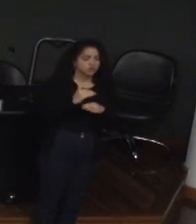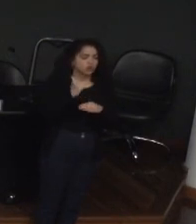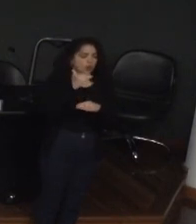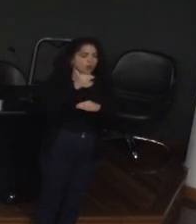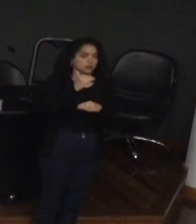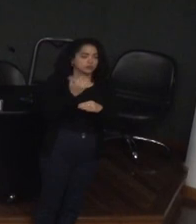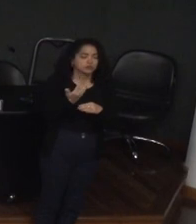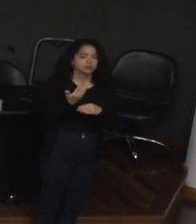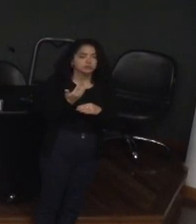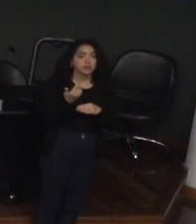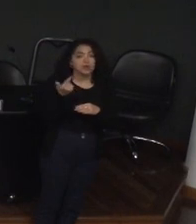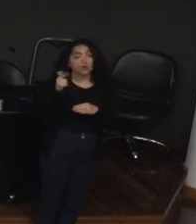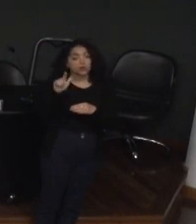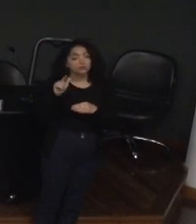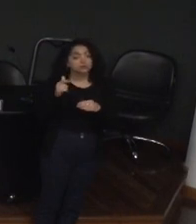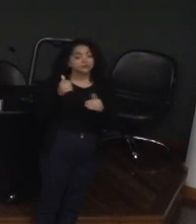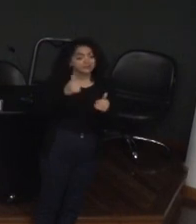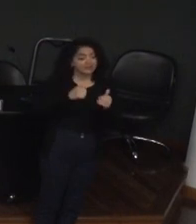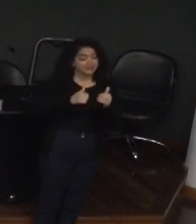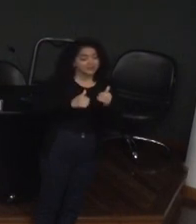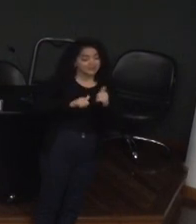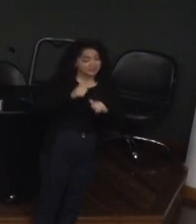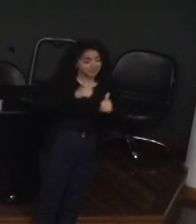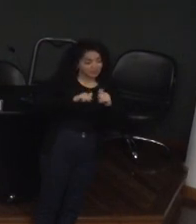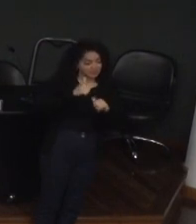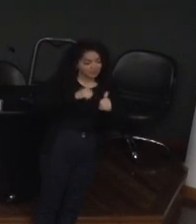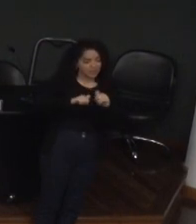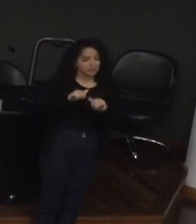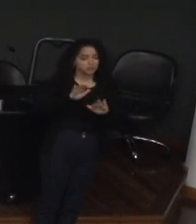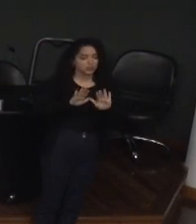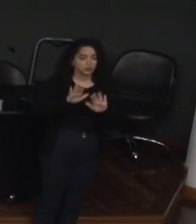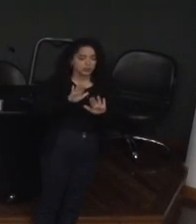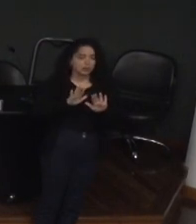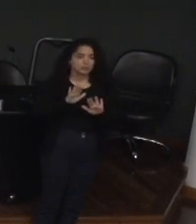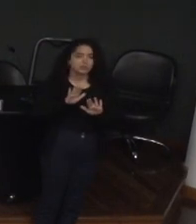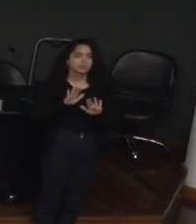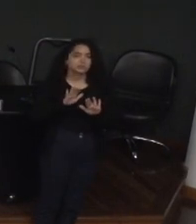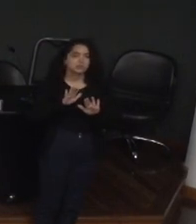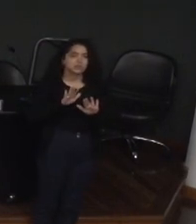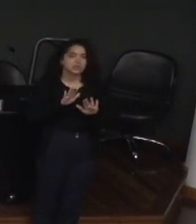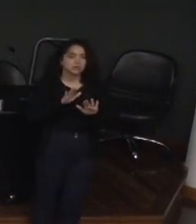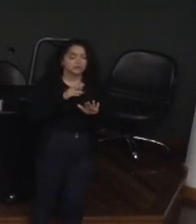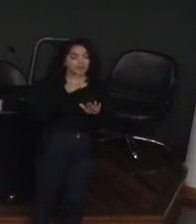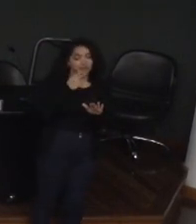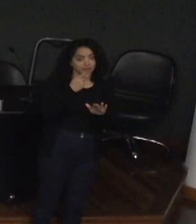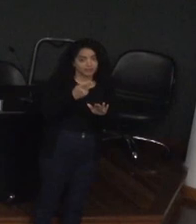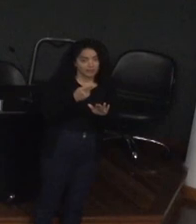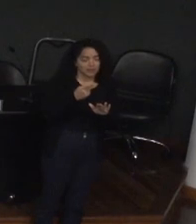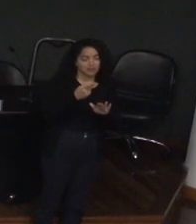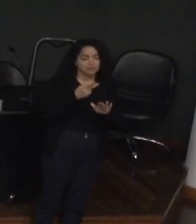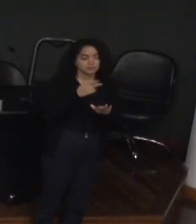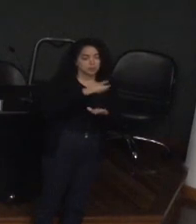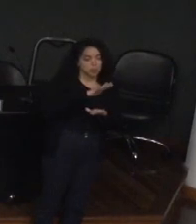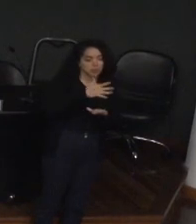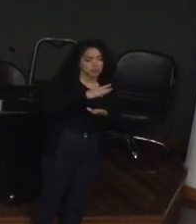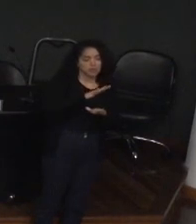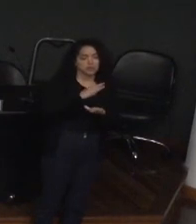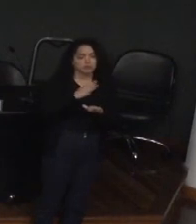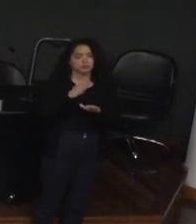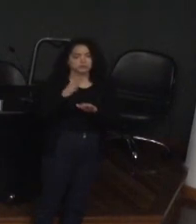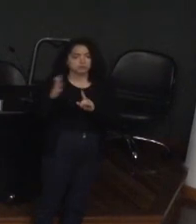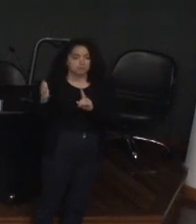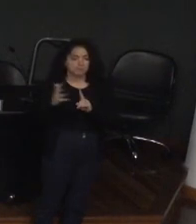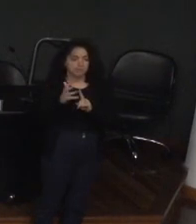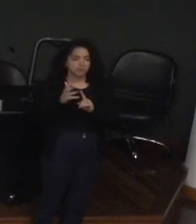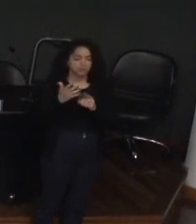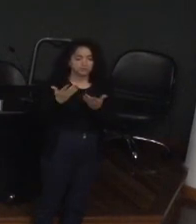outra questão que daí tem que ser avaliado com calma a partir dessa... Que vai dizer se é médio, alto, se é, né, a probabilidade, impacto.